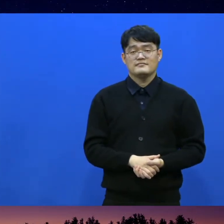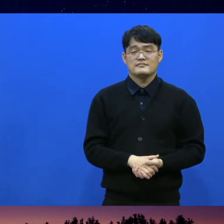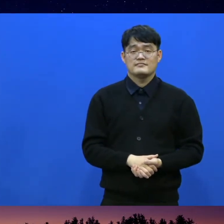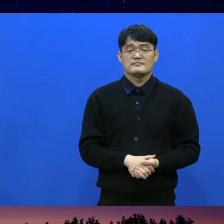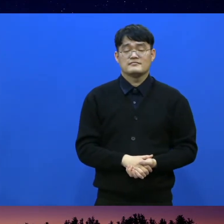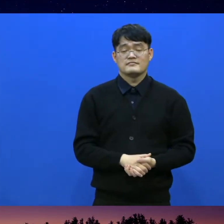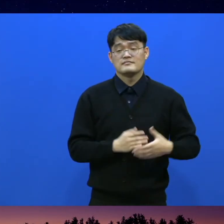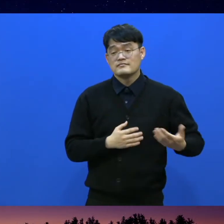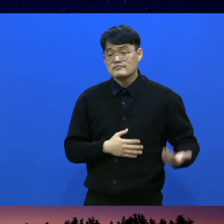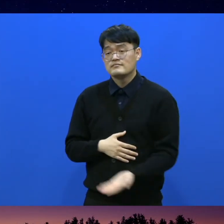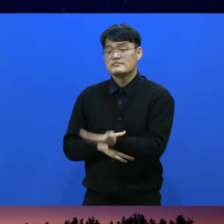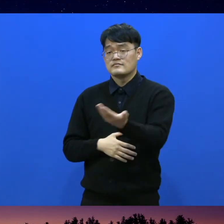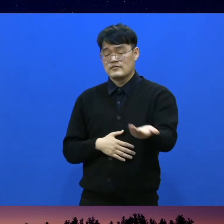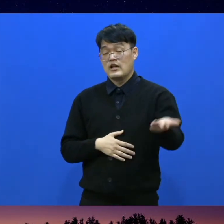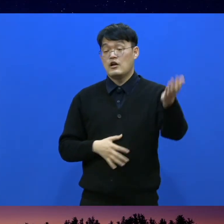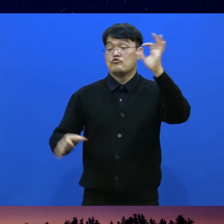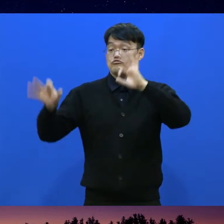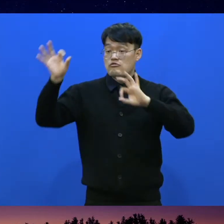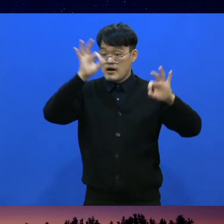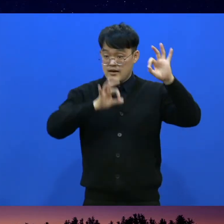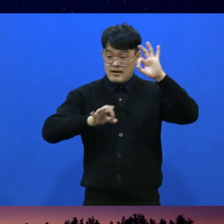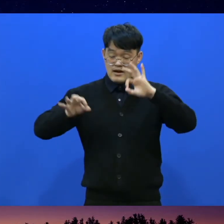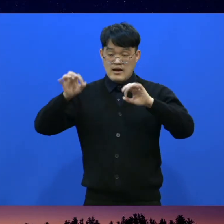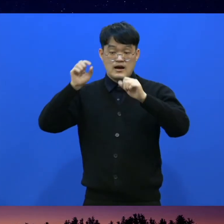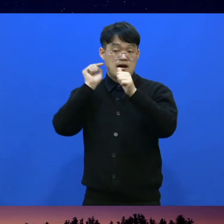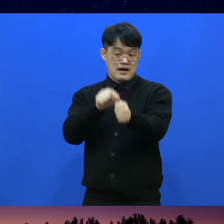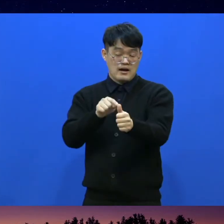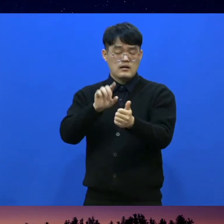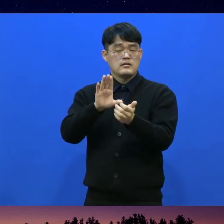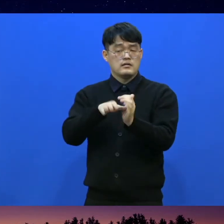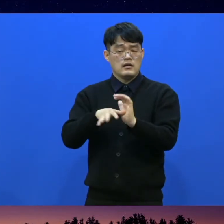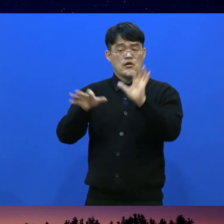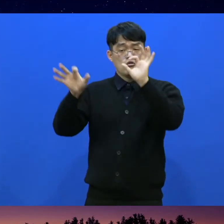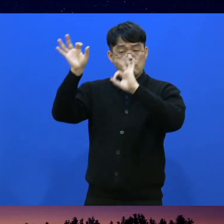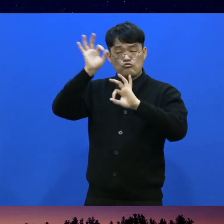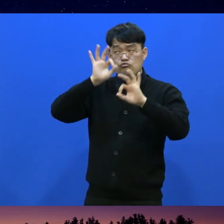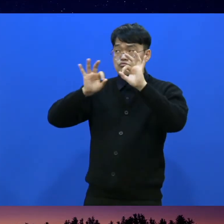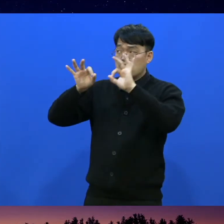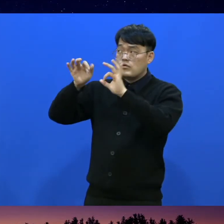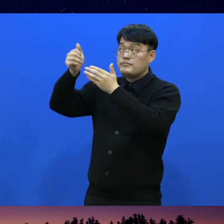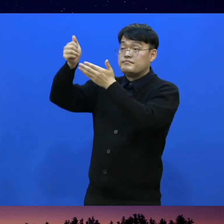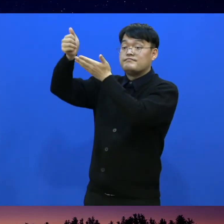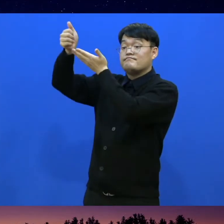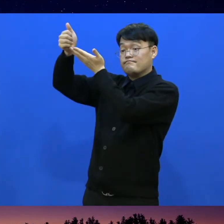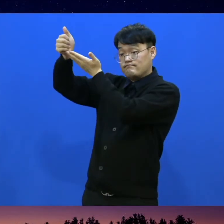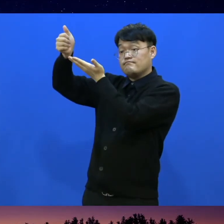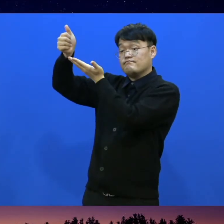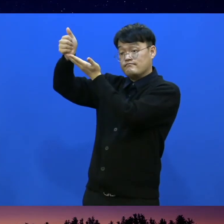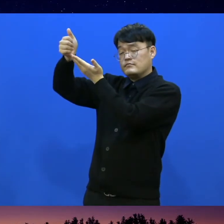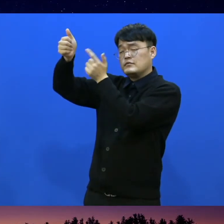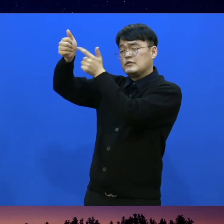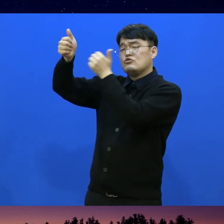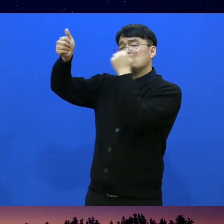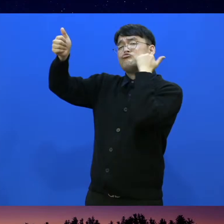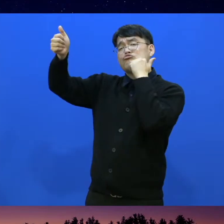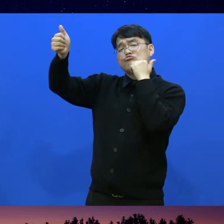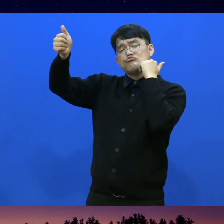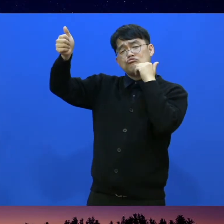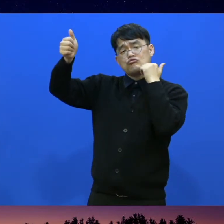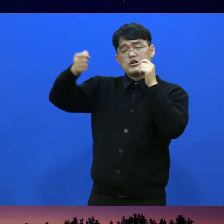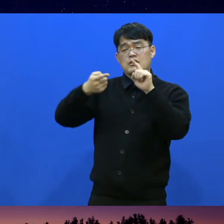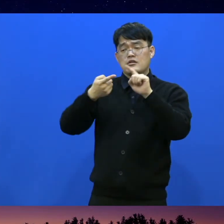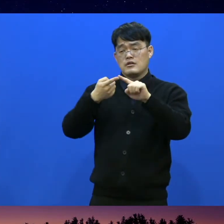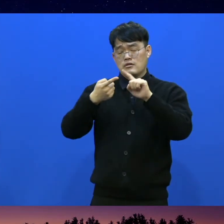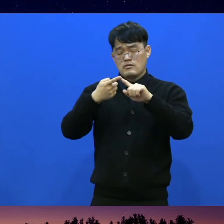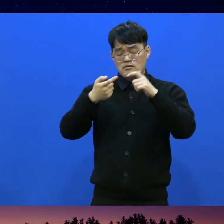그러니까 여러분 이 구하라라고 할 때 구하라고 하는 이 대상, 구하라고 말씀하시는 대상이 누구인가? 그걸